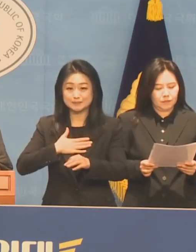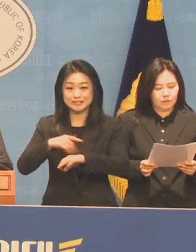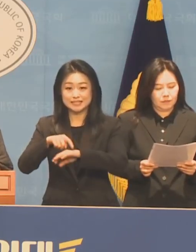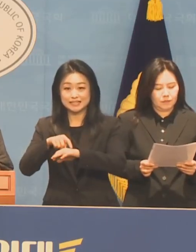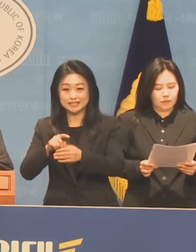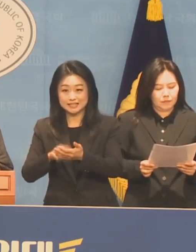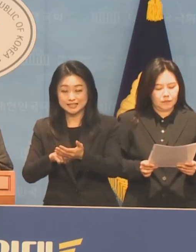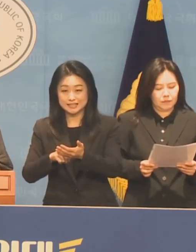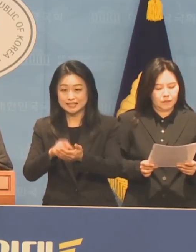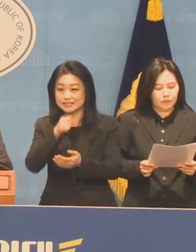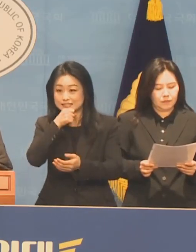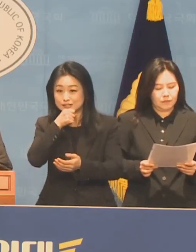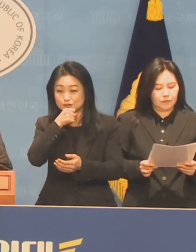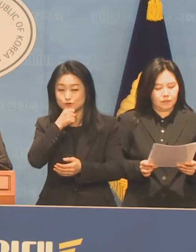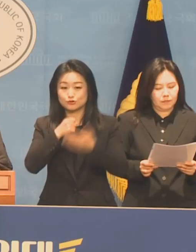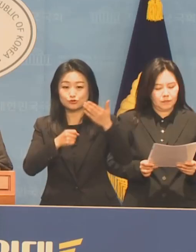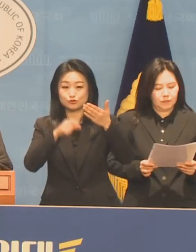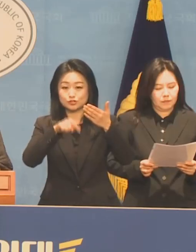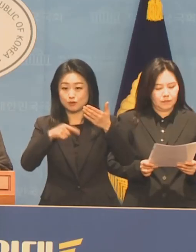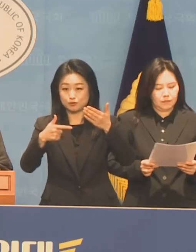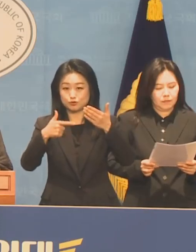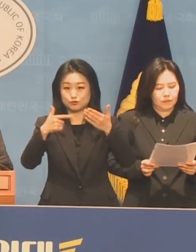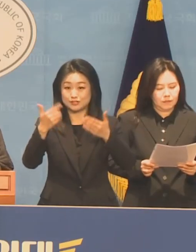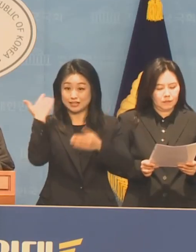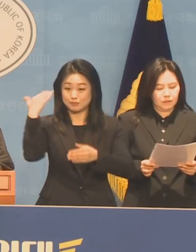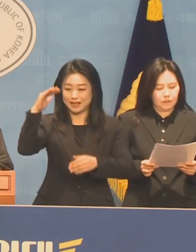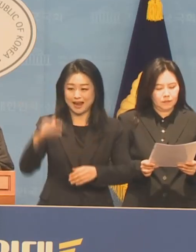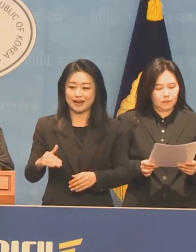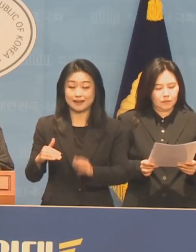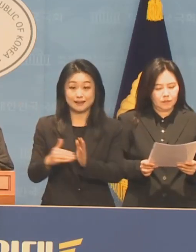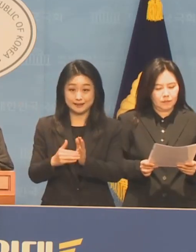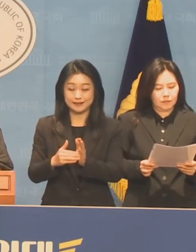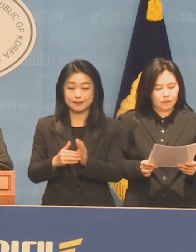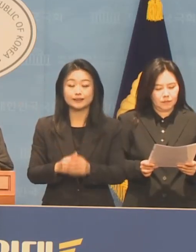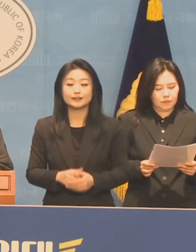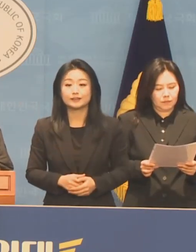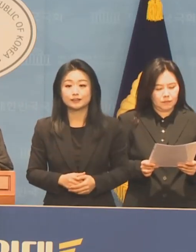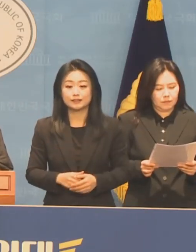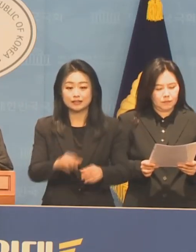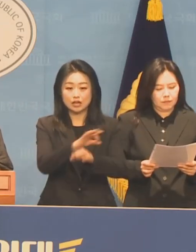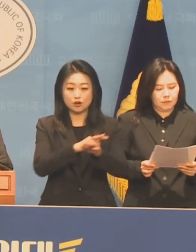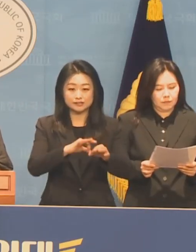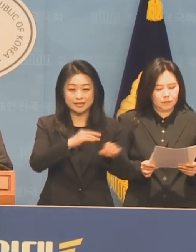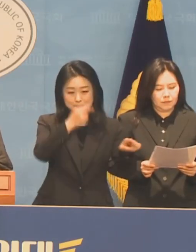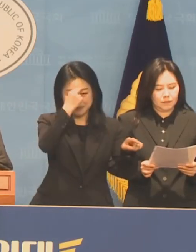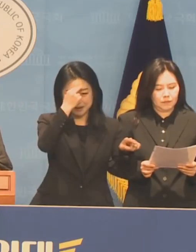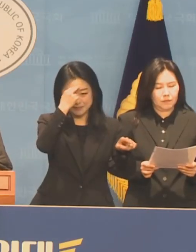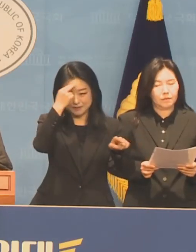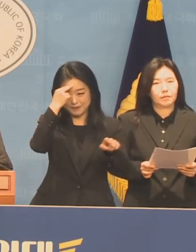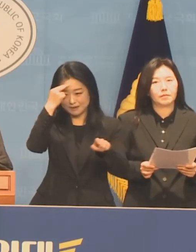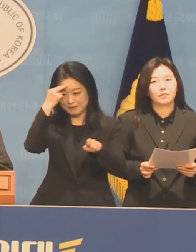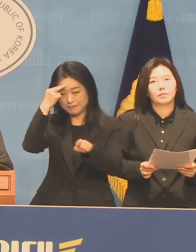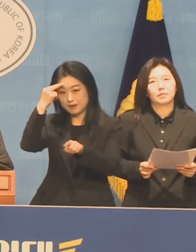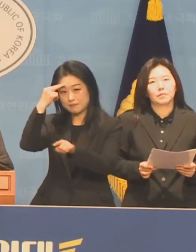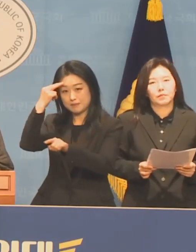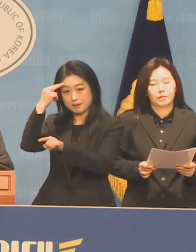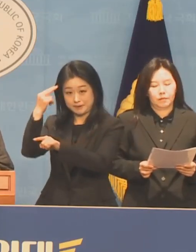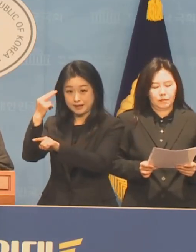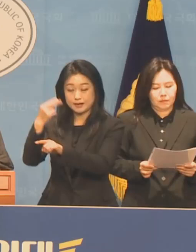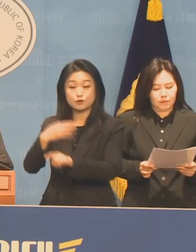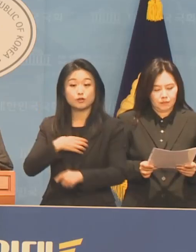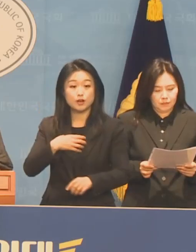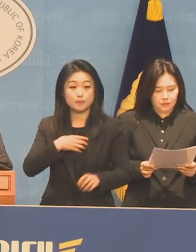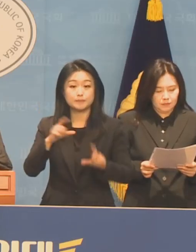83.1로 9.6포인트나 하락했습니다. 각종 내수 심리 지표 하락에 따른 내수 경기 위축이 심각하게